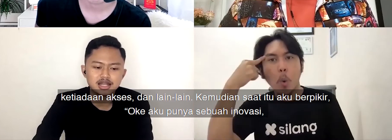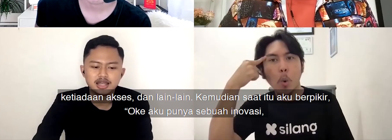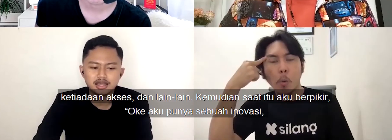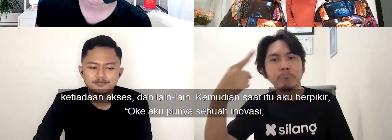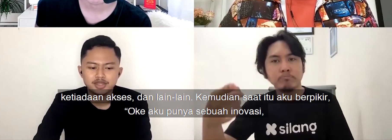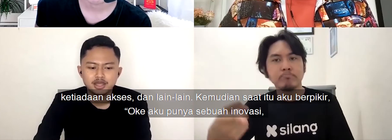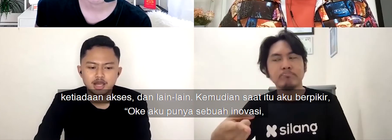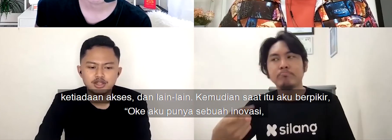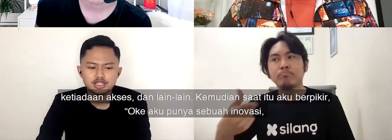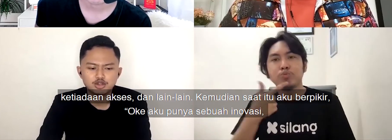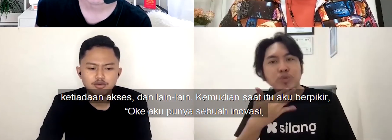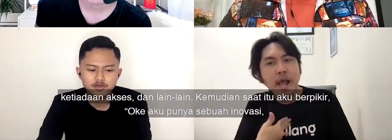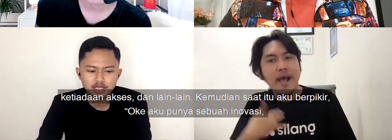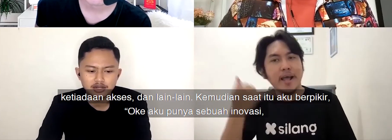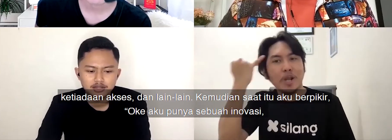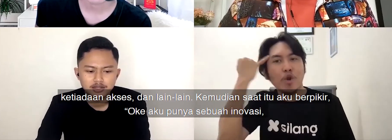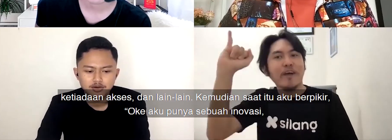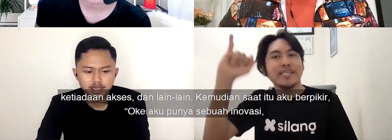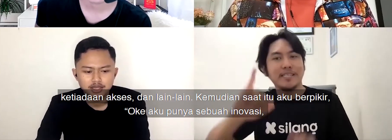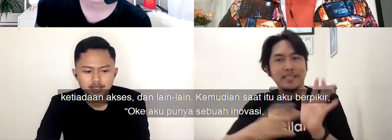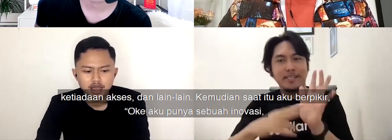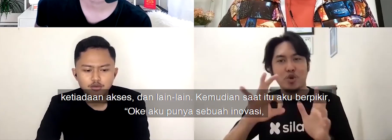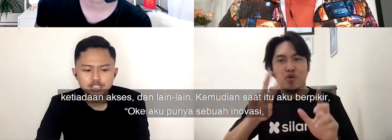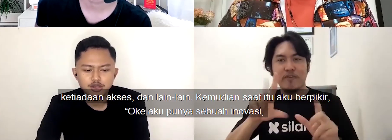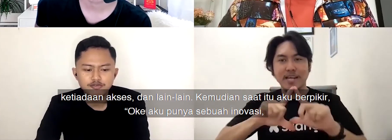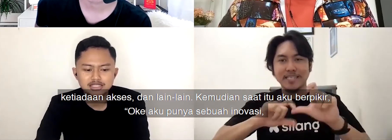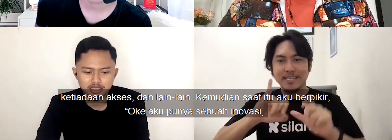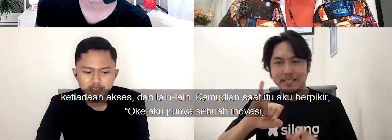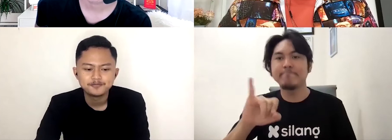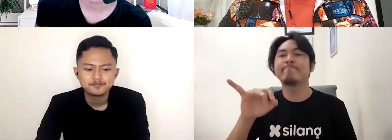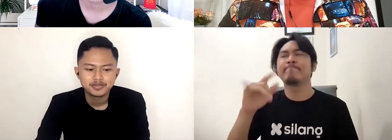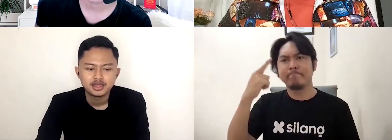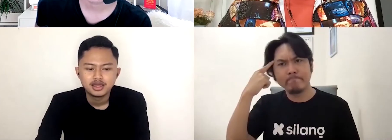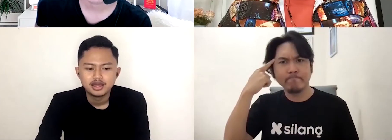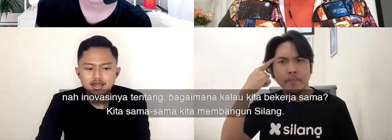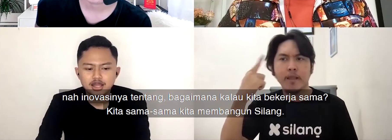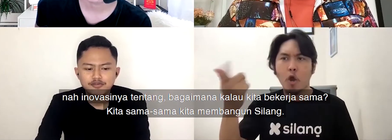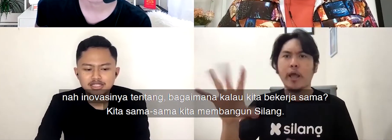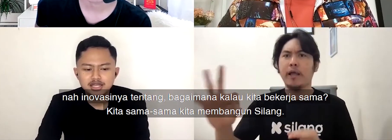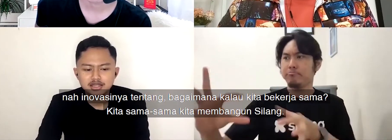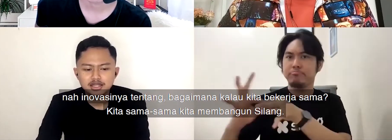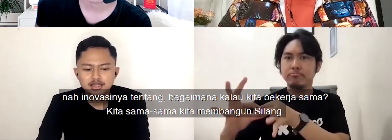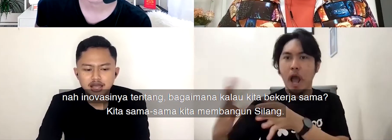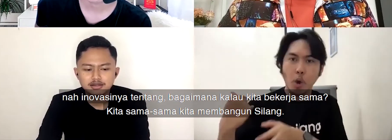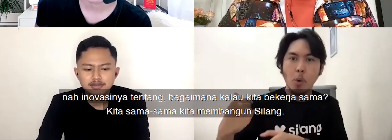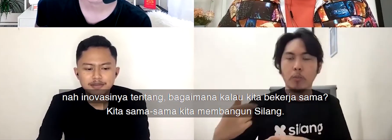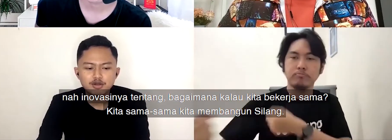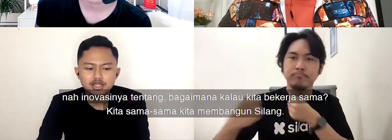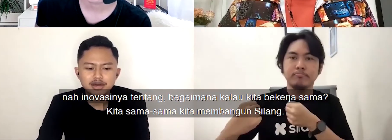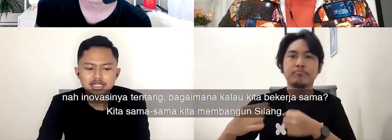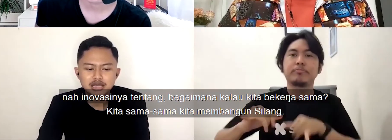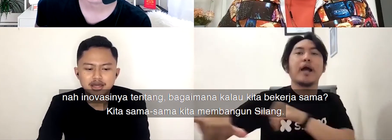akses dan lain-lain toko berpikir Oke aku inovasi-inovasi nya tentang